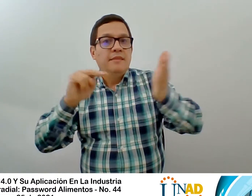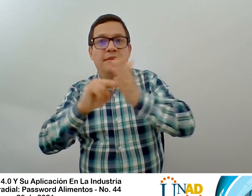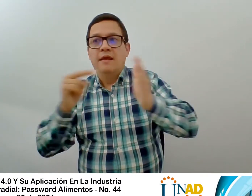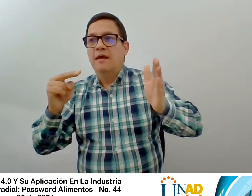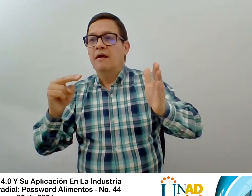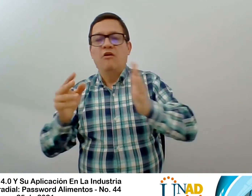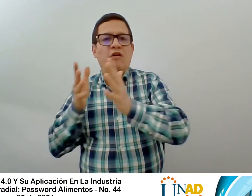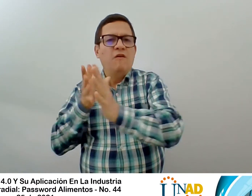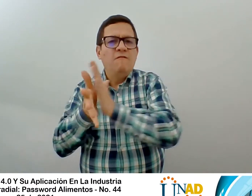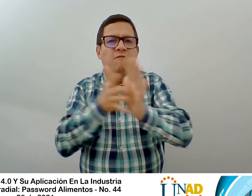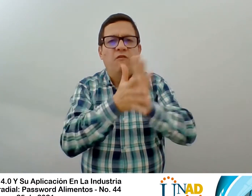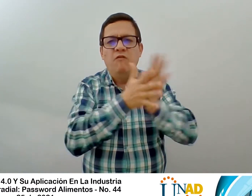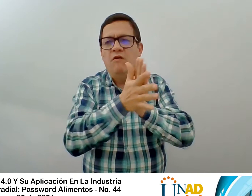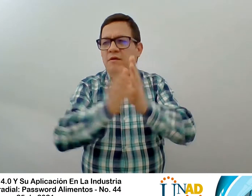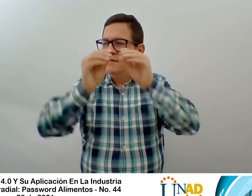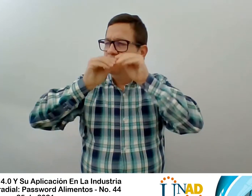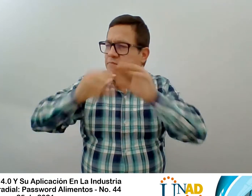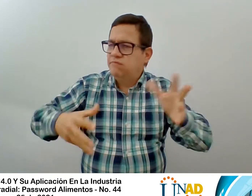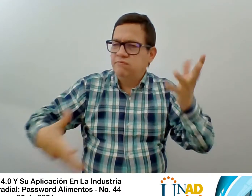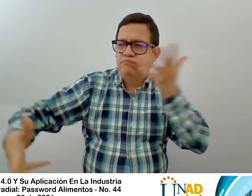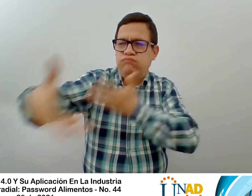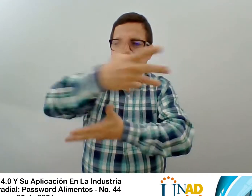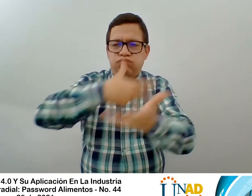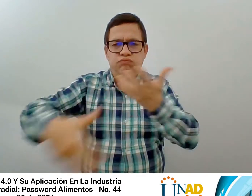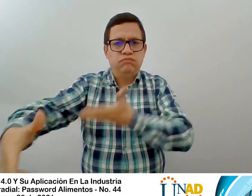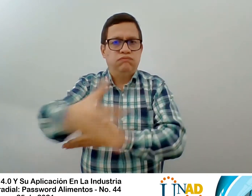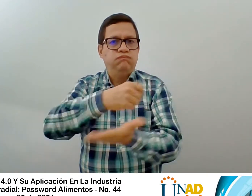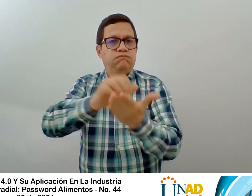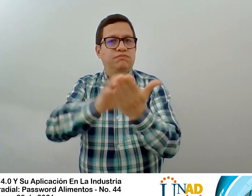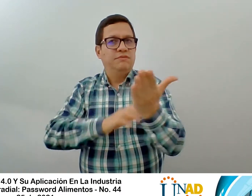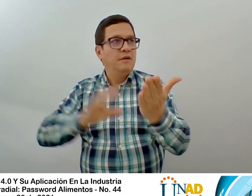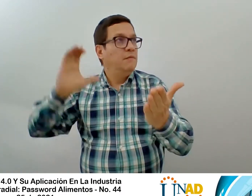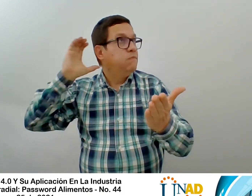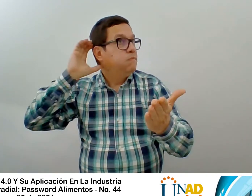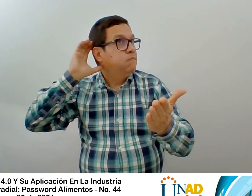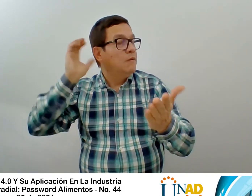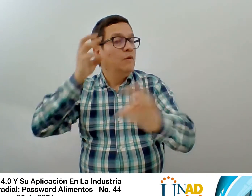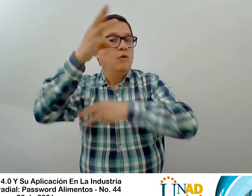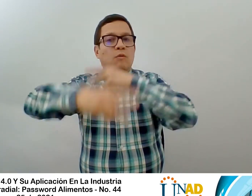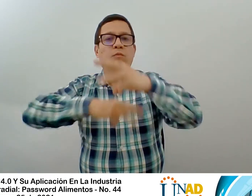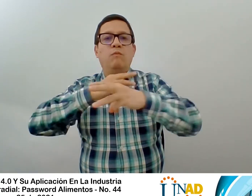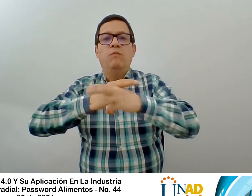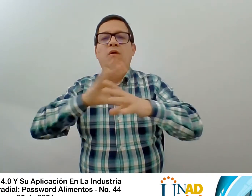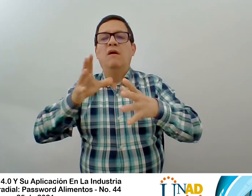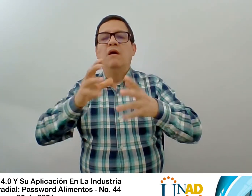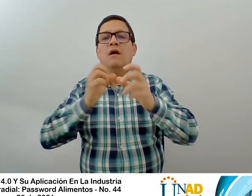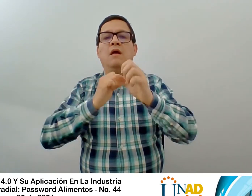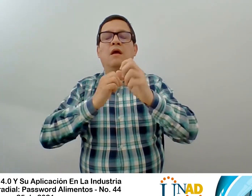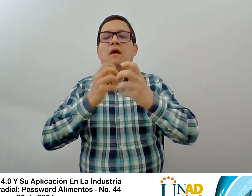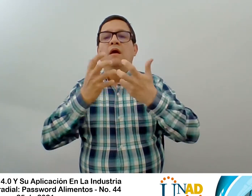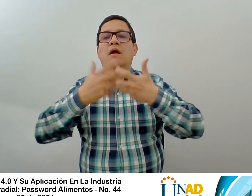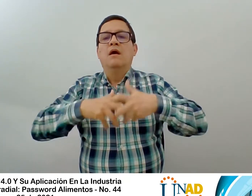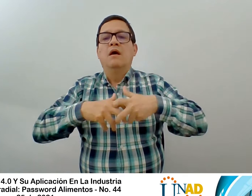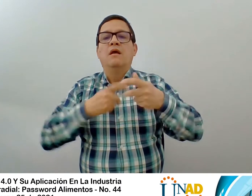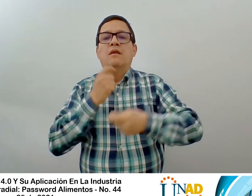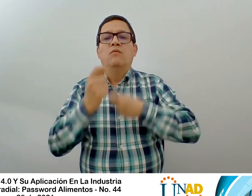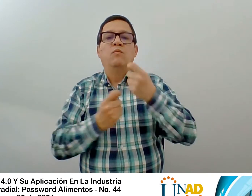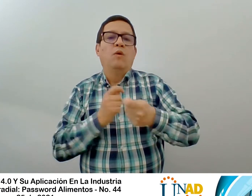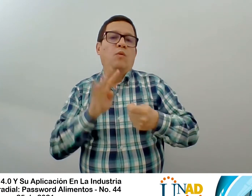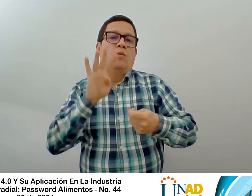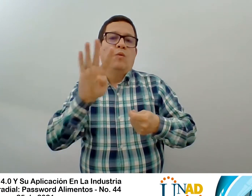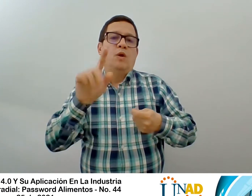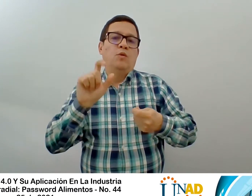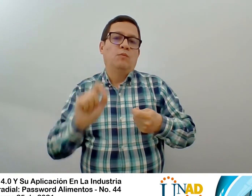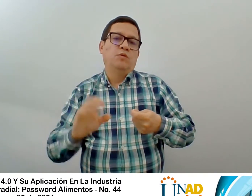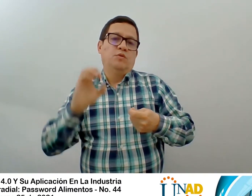llegada de la tecnología, la masificación de la información, en todo el mundo se habla de una cuarta revolución industrial, la